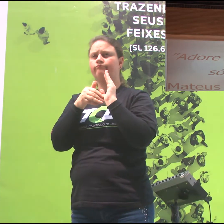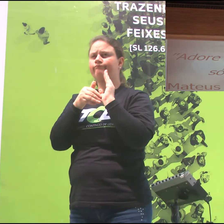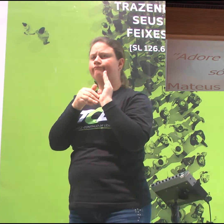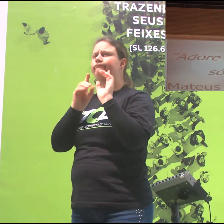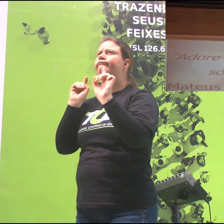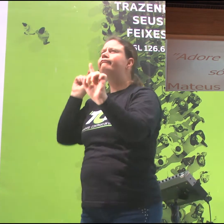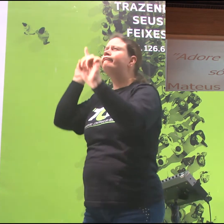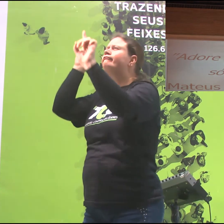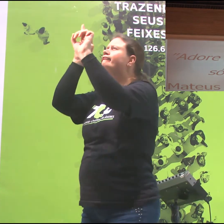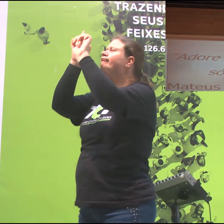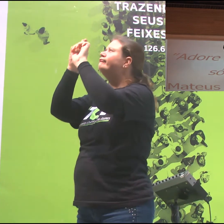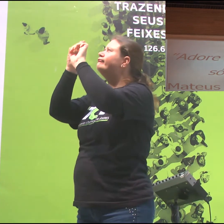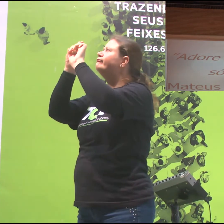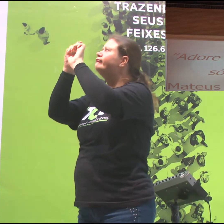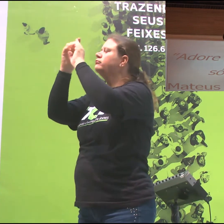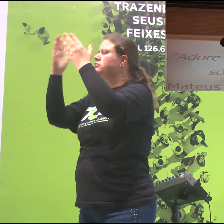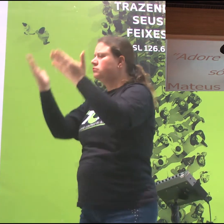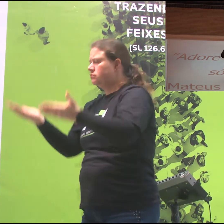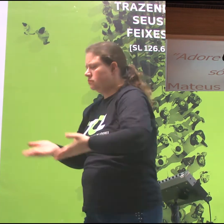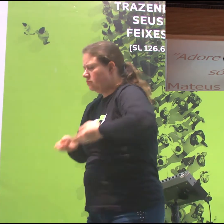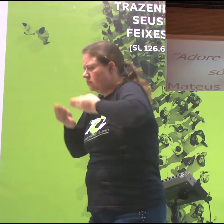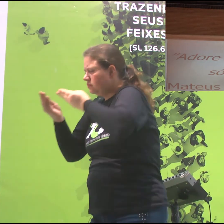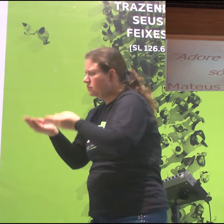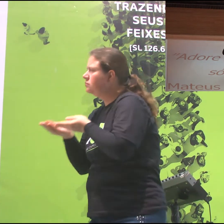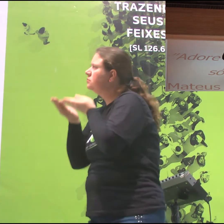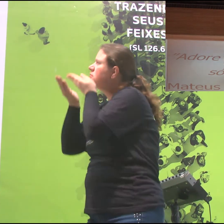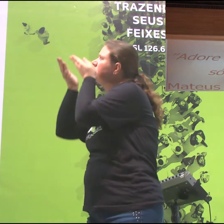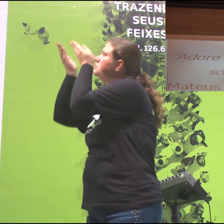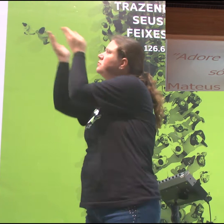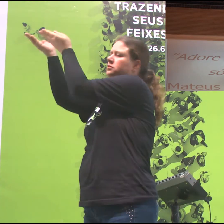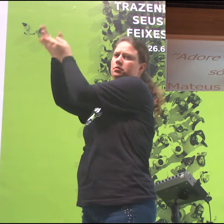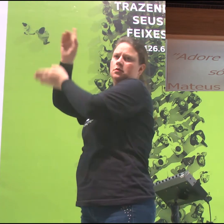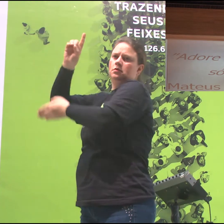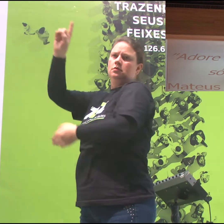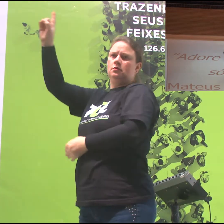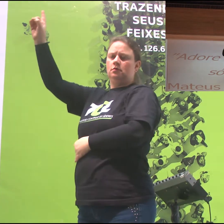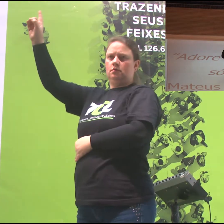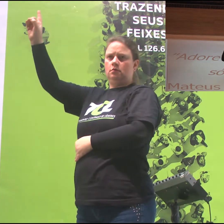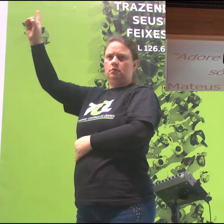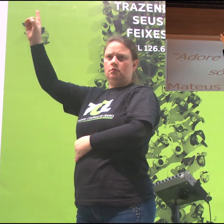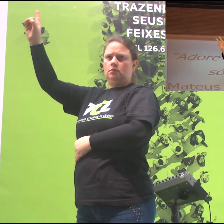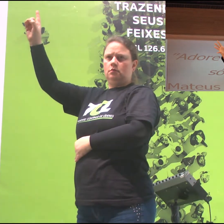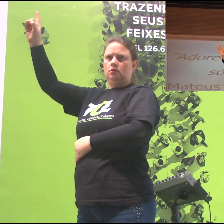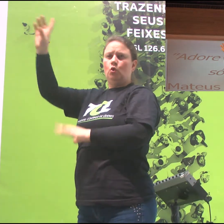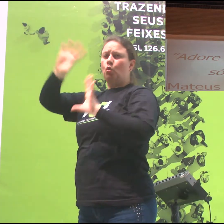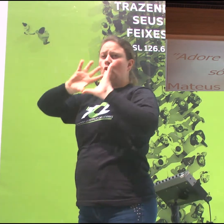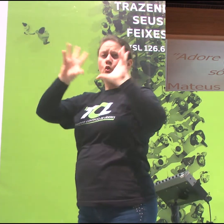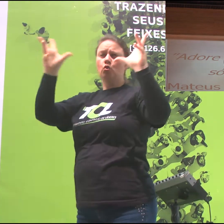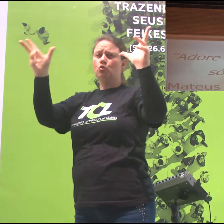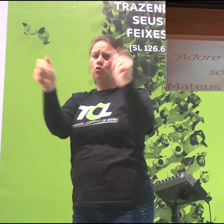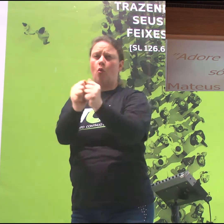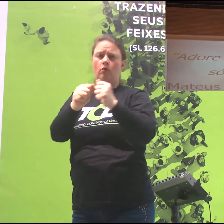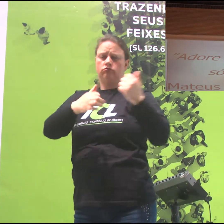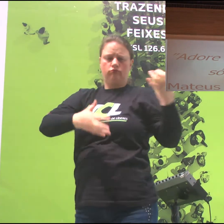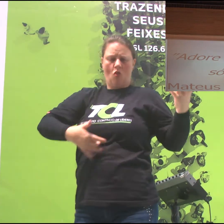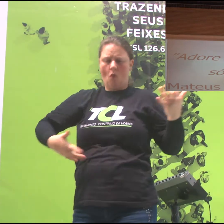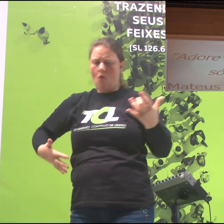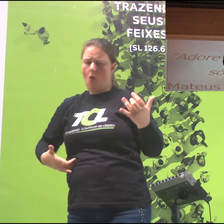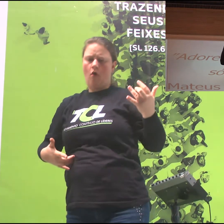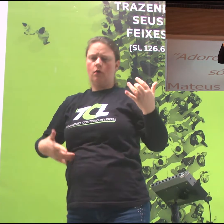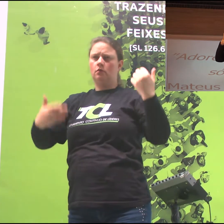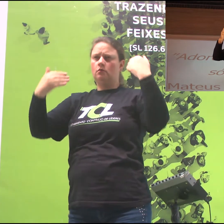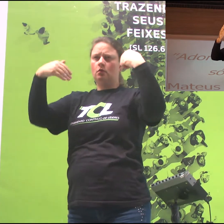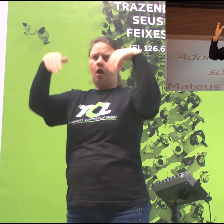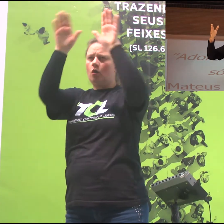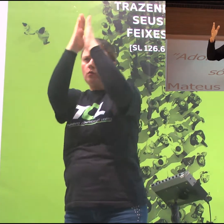para Deus. É para Ele. O culto é para Ele. O serviço é para Ele. A latreia, né? Da onde